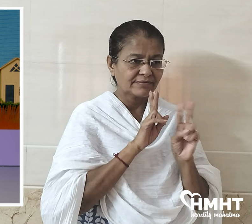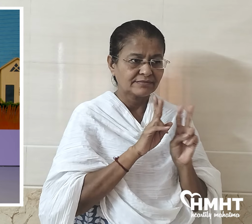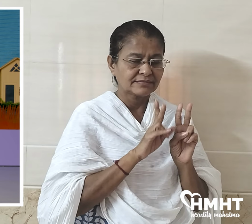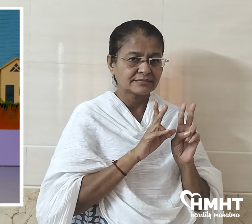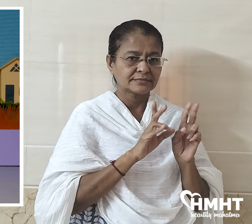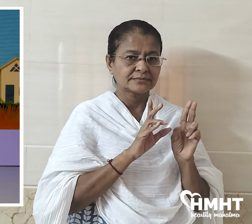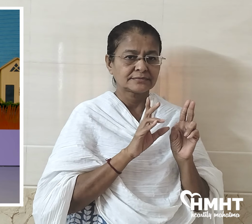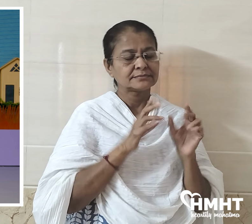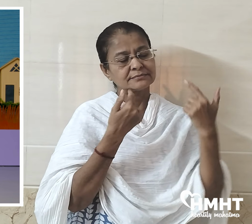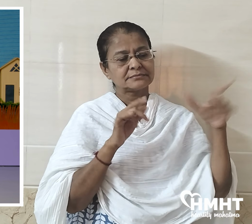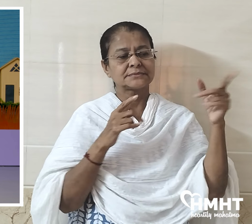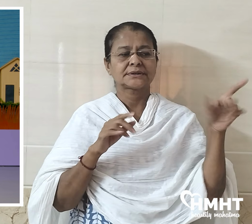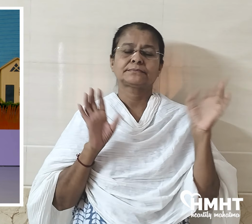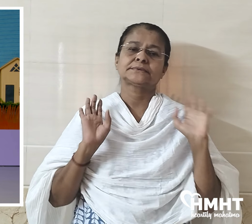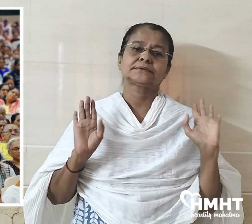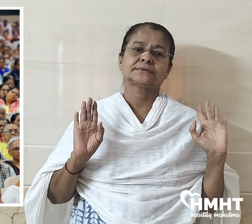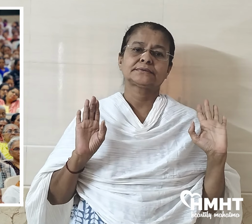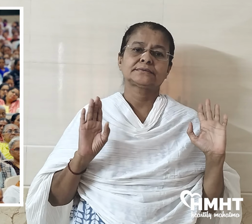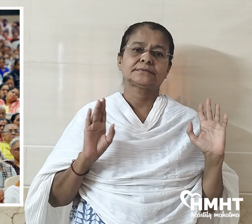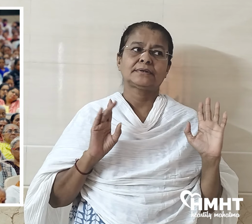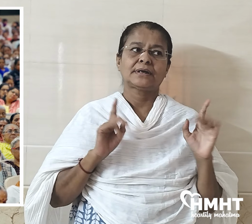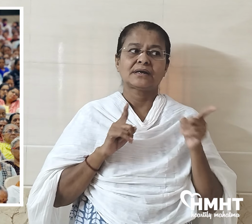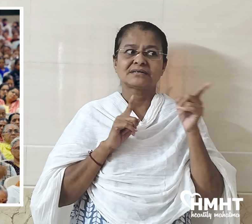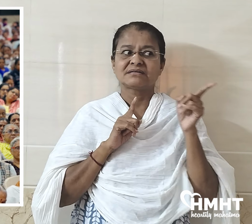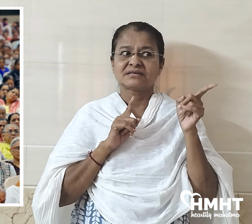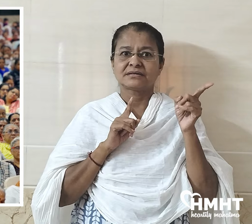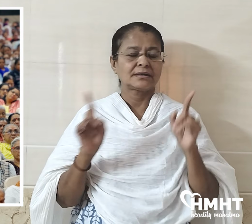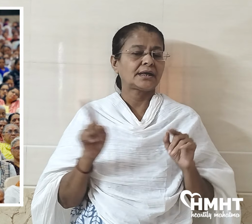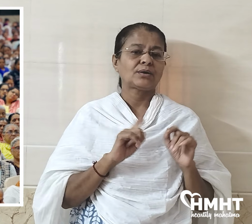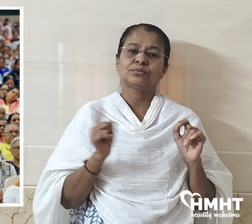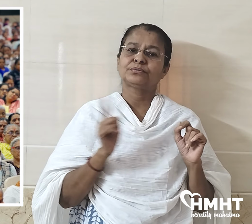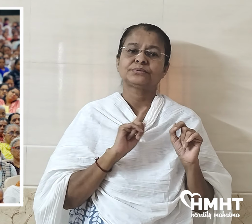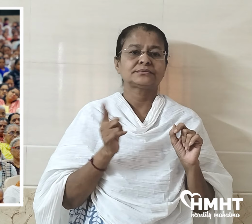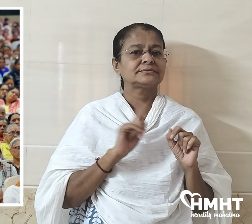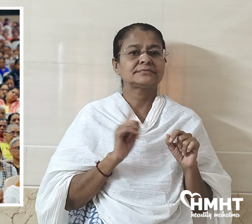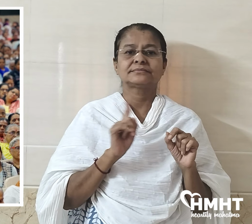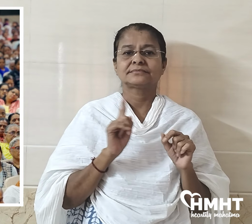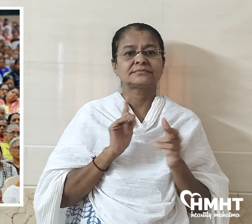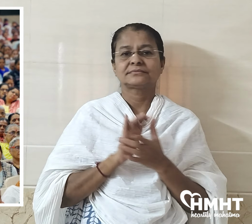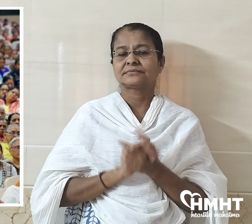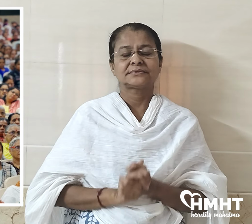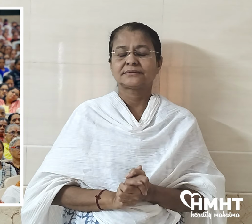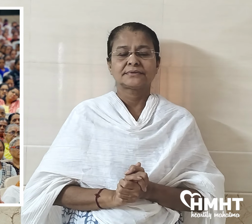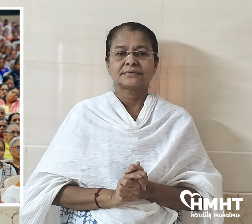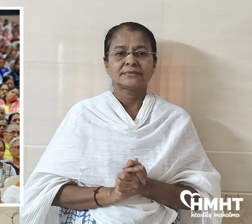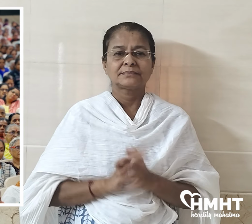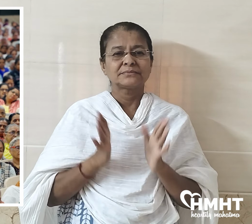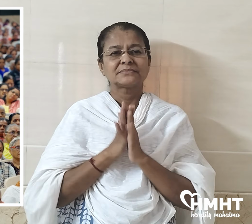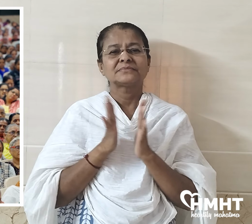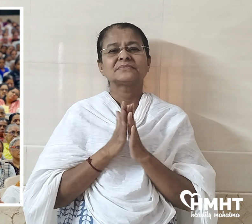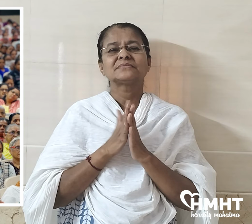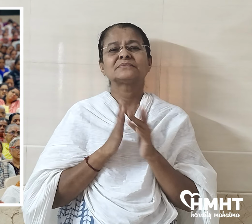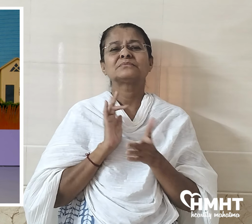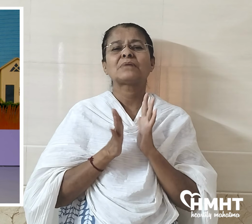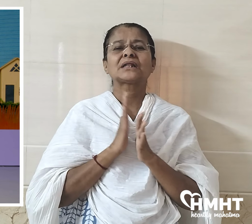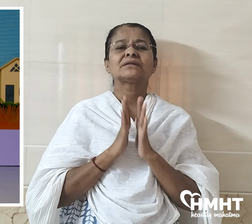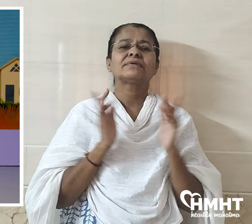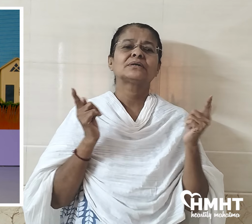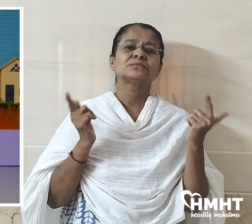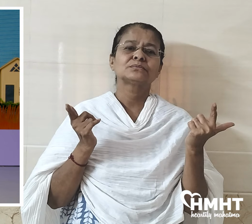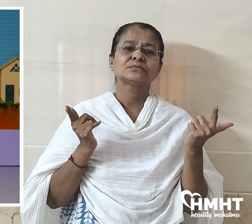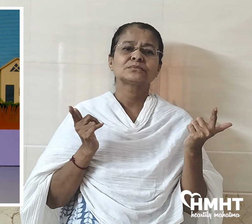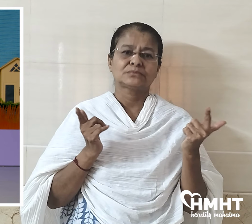ગોટાળો છે. સિન્સિયર એટલે સિન્સિયર. પછી આ શંકા રાખે પછી શરૂ થાય કકડાટ. સિન્સિયર એટલે